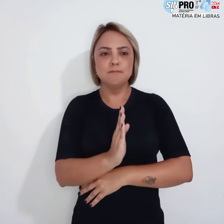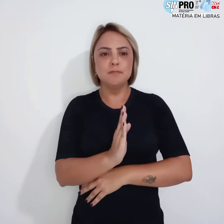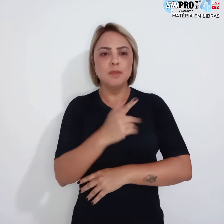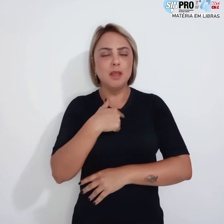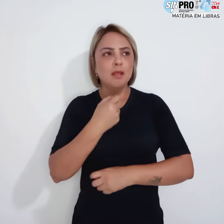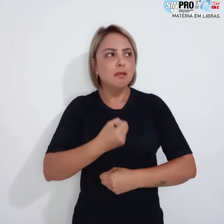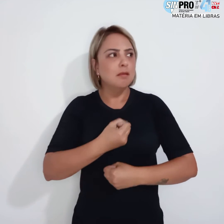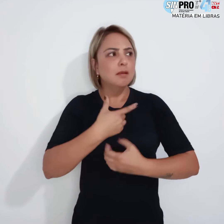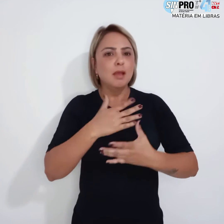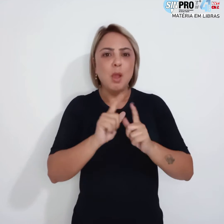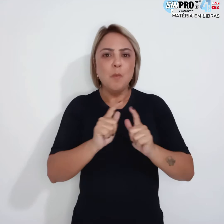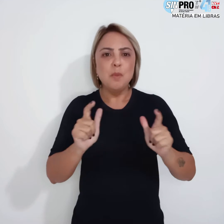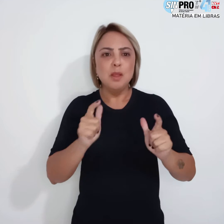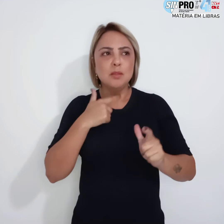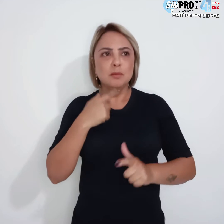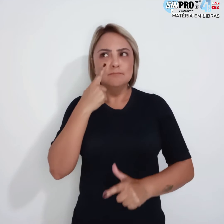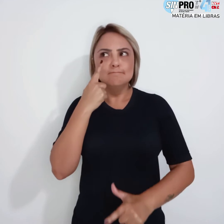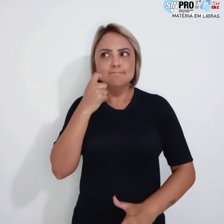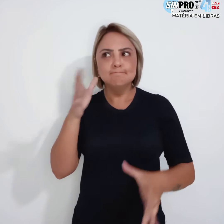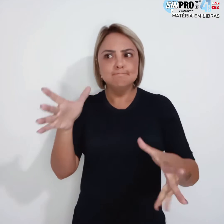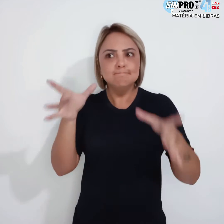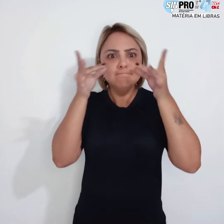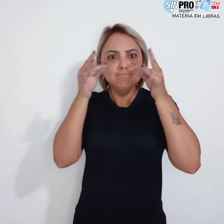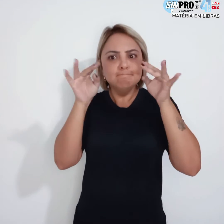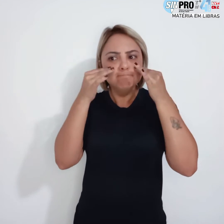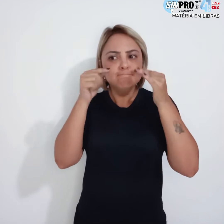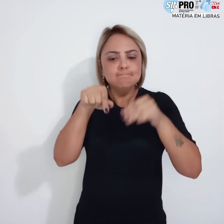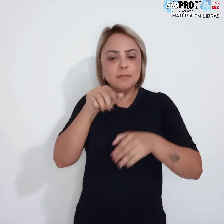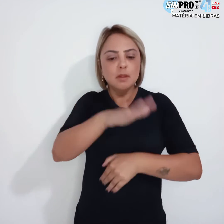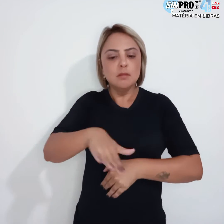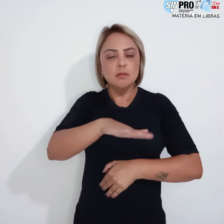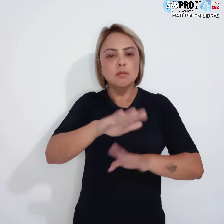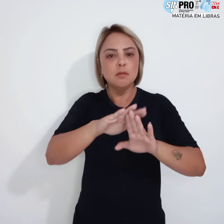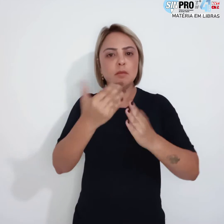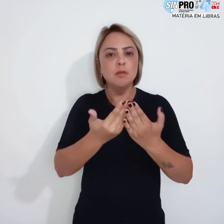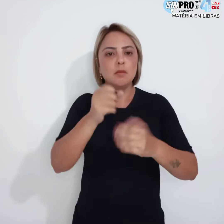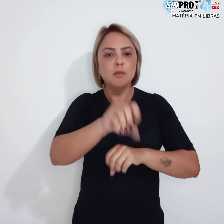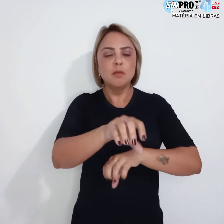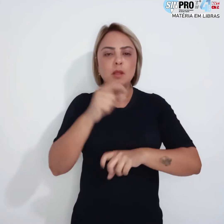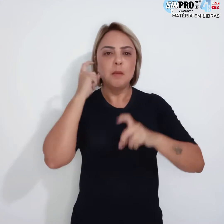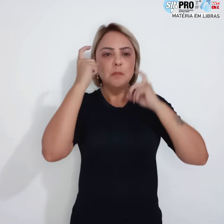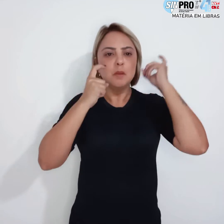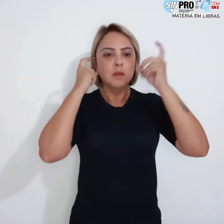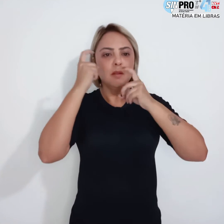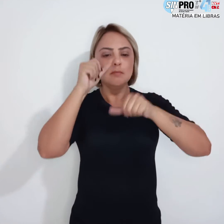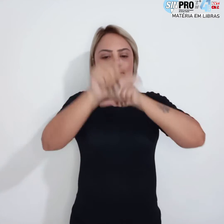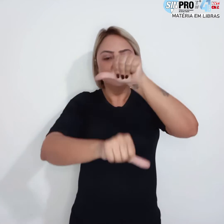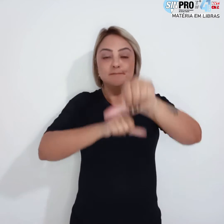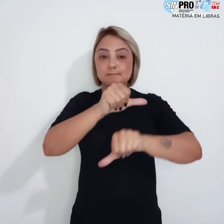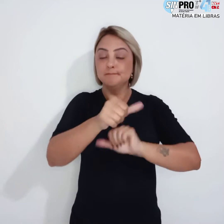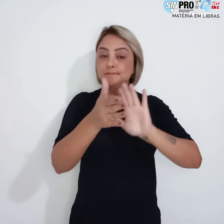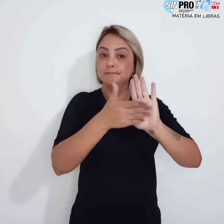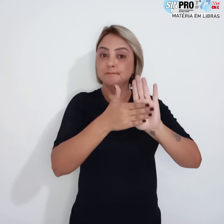acendeu em todos um sinal de alerta. No ambiente educacional, a preocupação com as mudanças propostas pelo novo